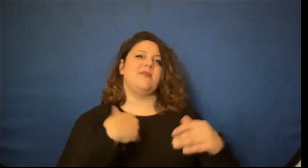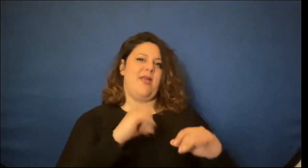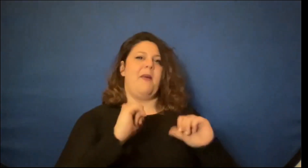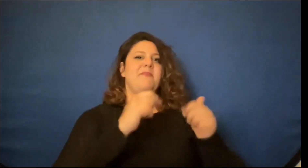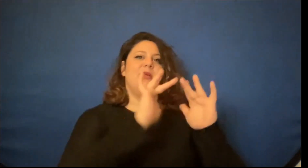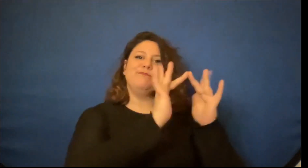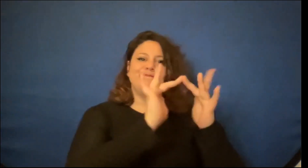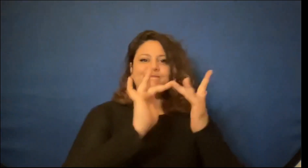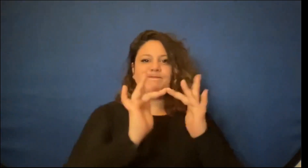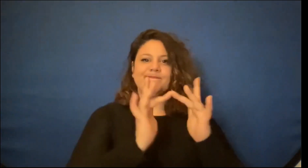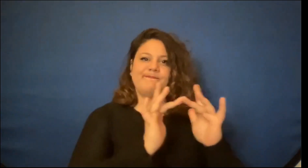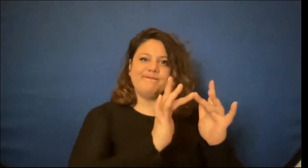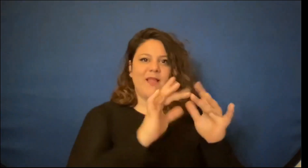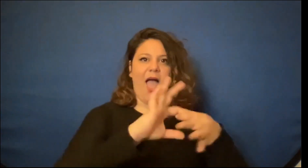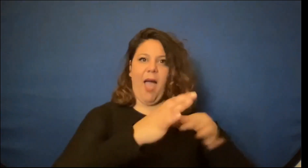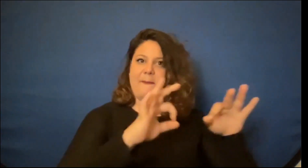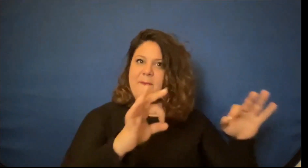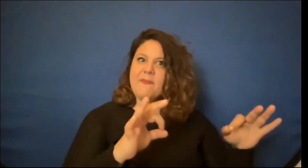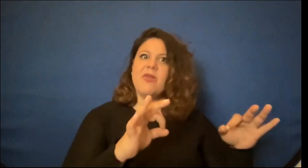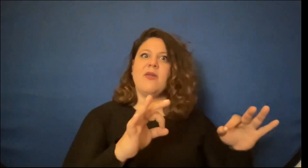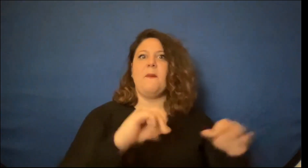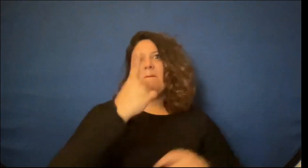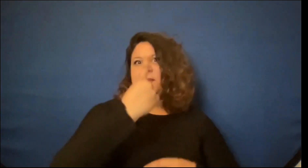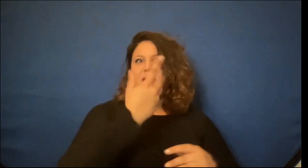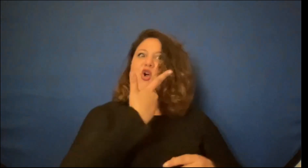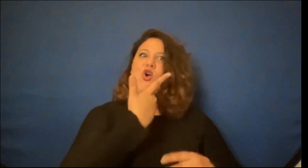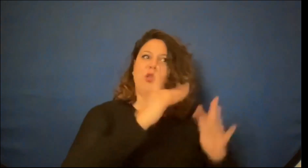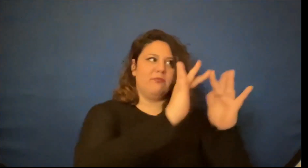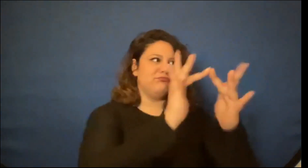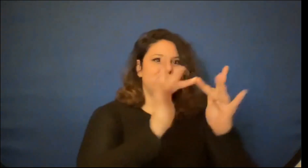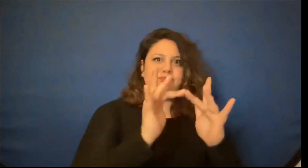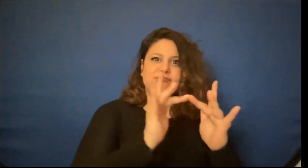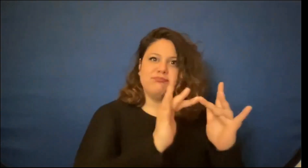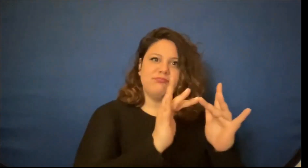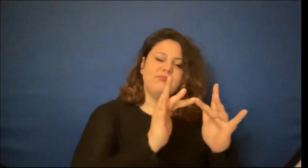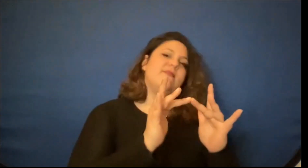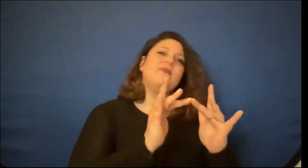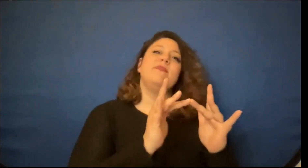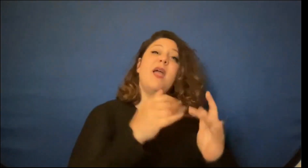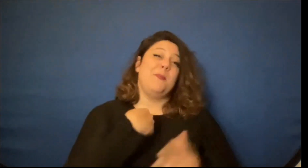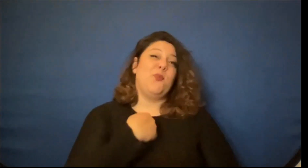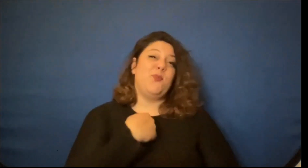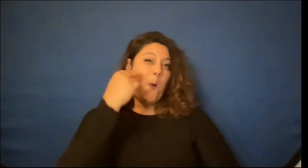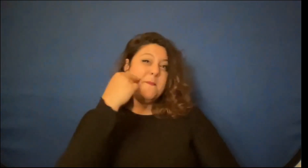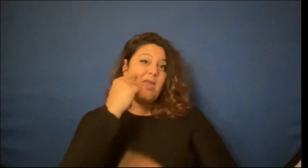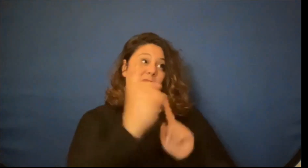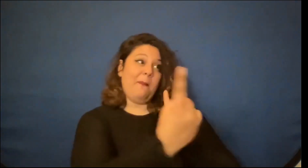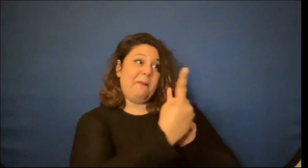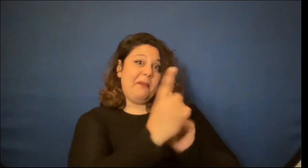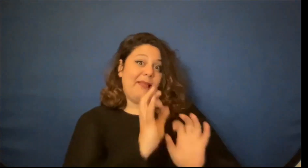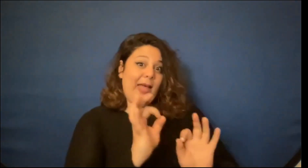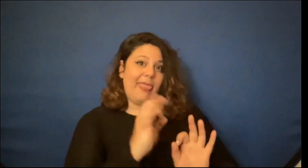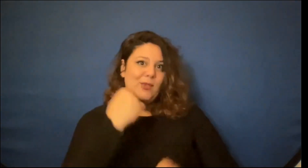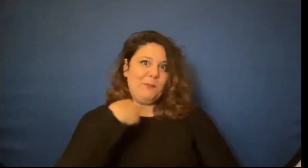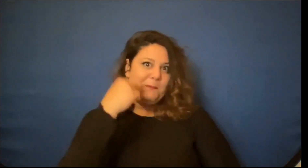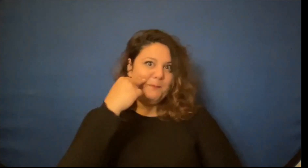conociendo, pues primero ir conociendo y luego por la gente, pues como yo tenía ese miedo de que no se me acercara a nadie, tal y eso,